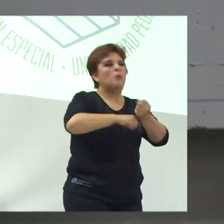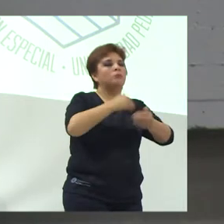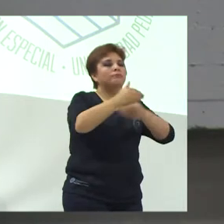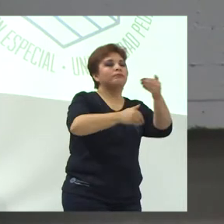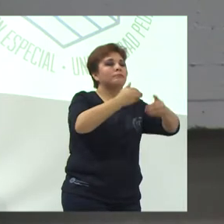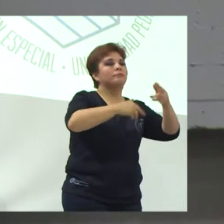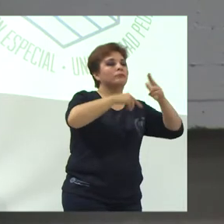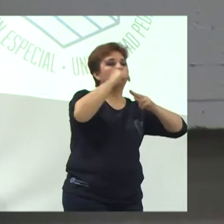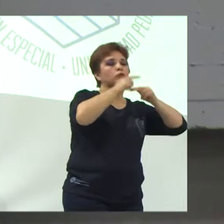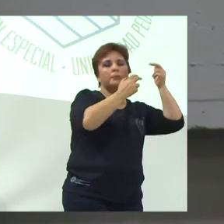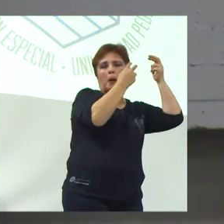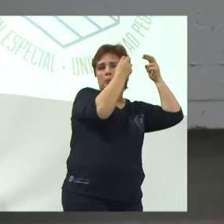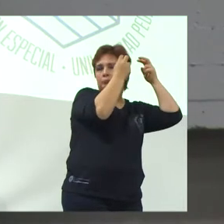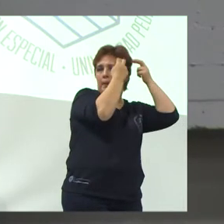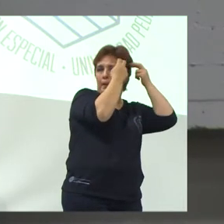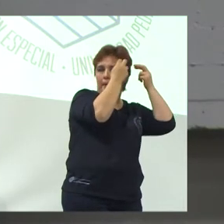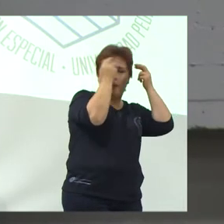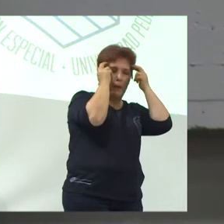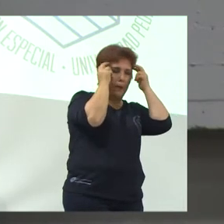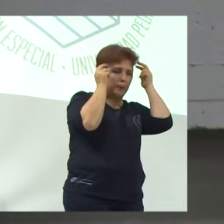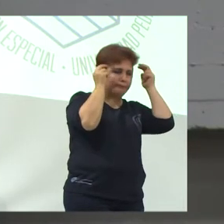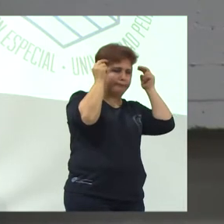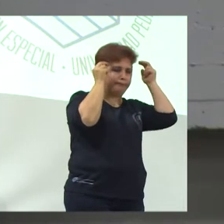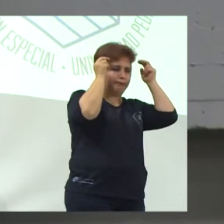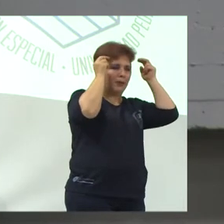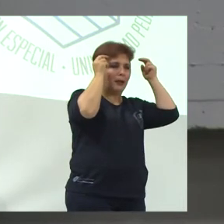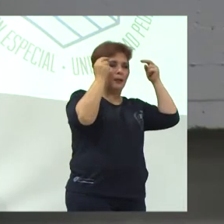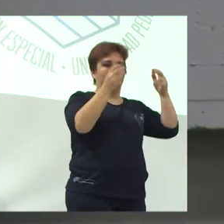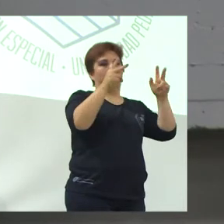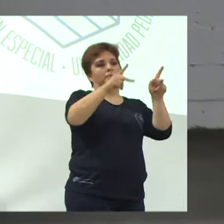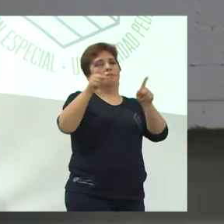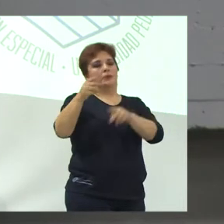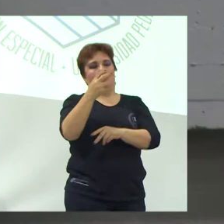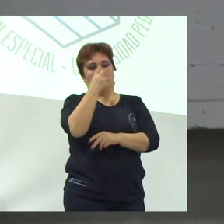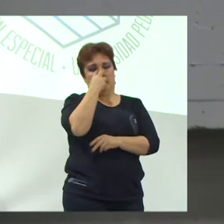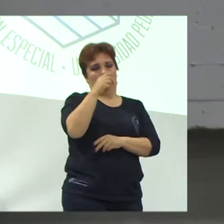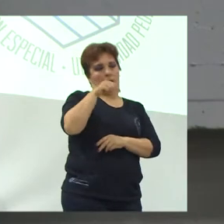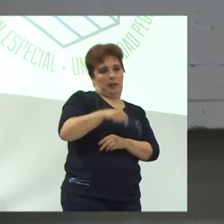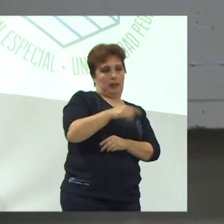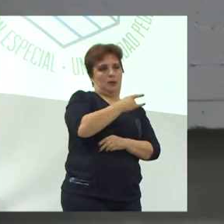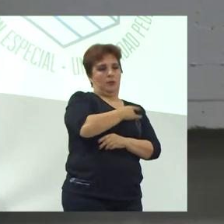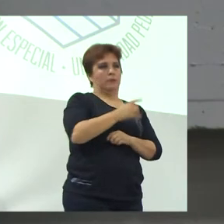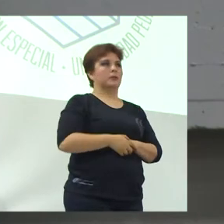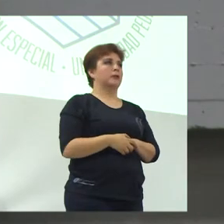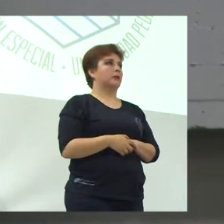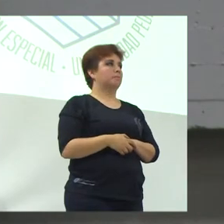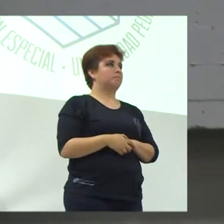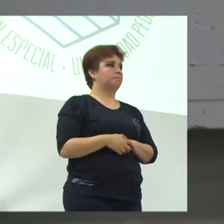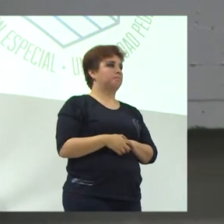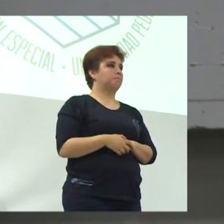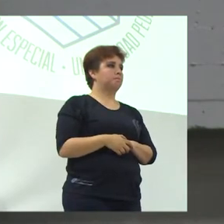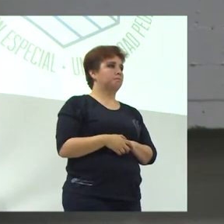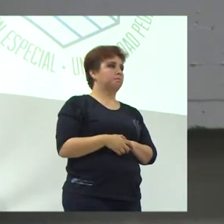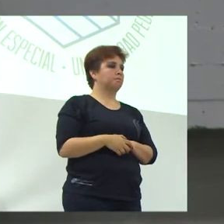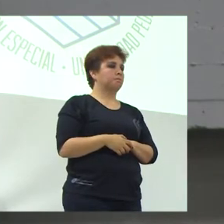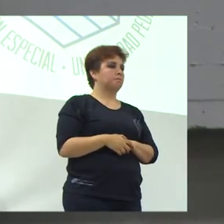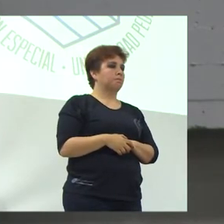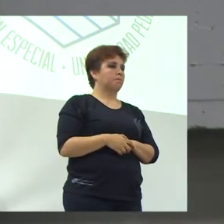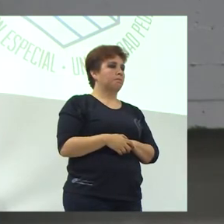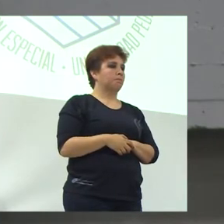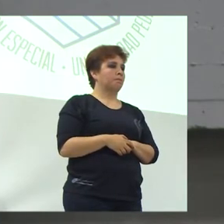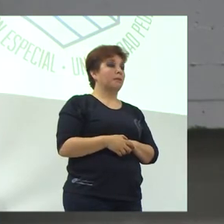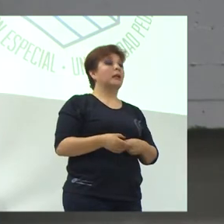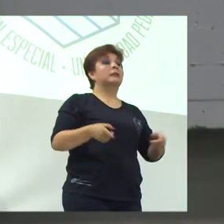con discapacidad visual de nuestra alma máter la licenciatura lidera